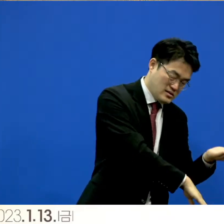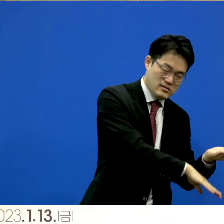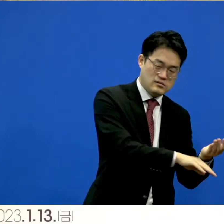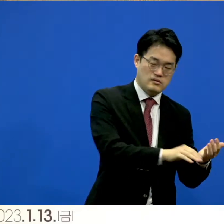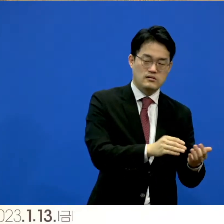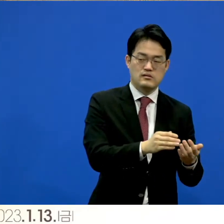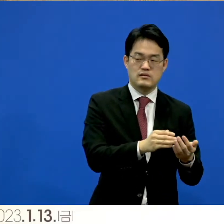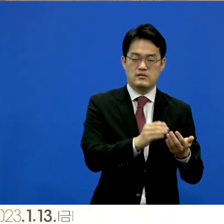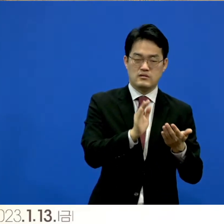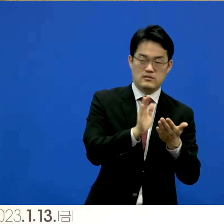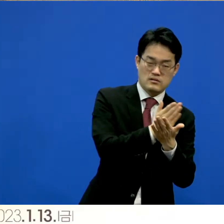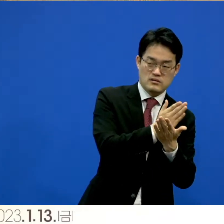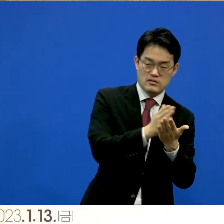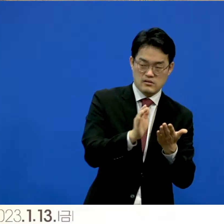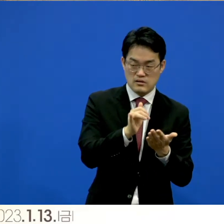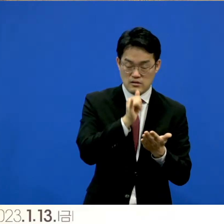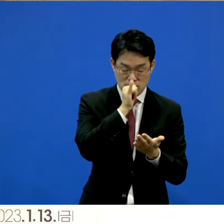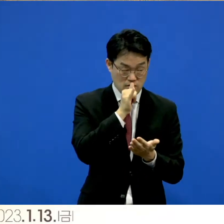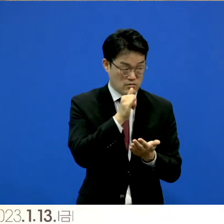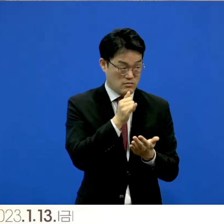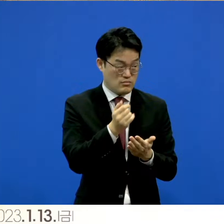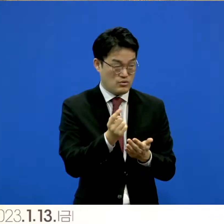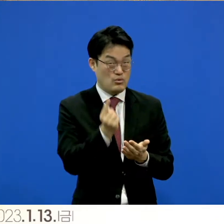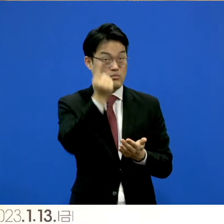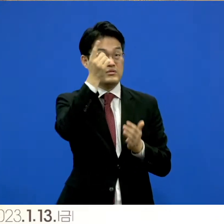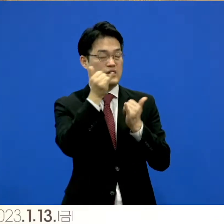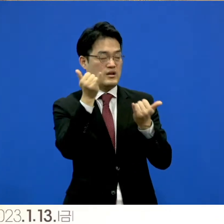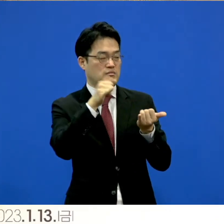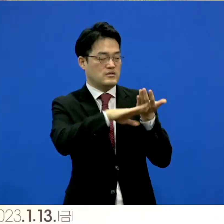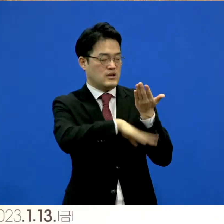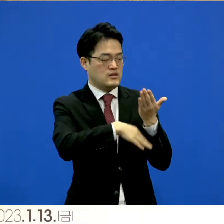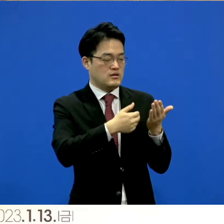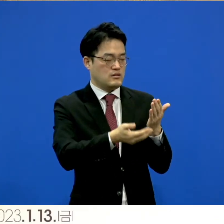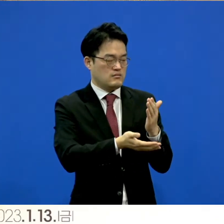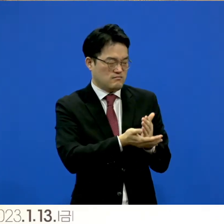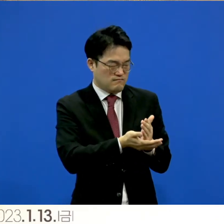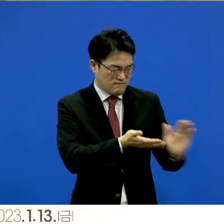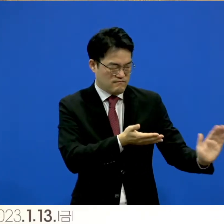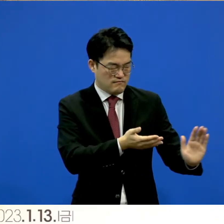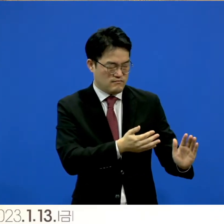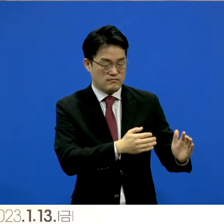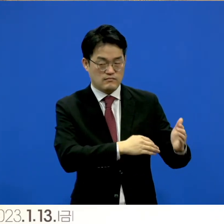그리고 거기에는 철저한 배타가 일어납니다. 서로를 밀어내니.